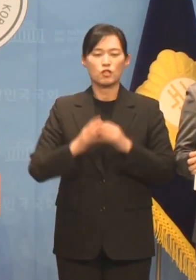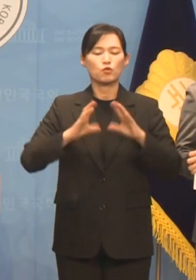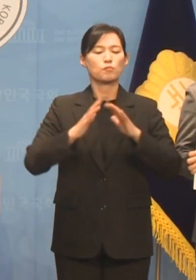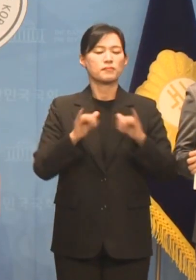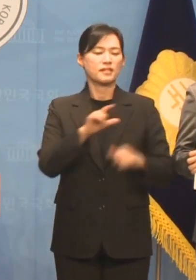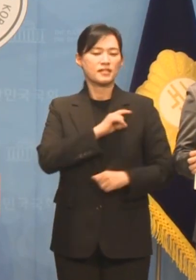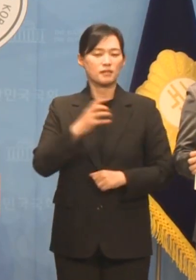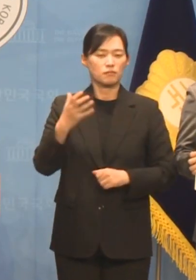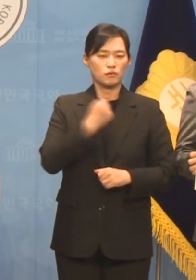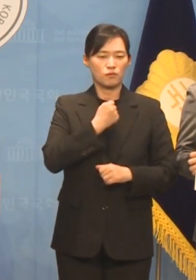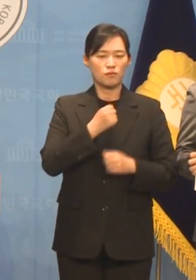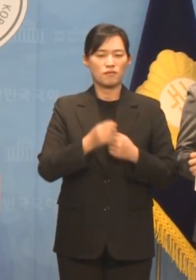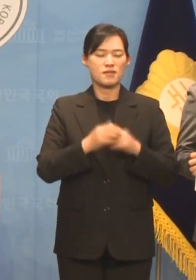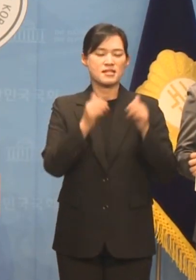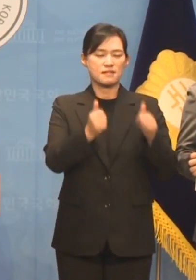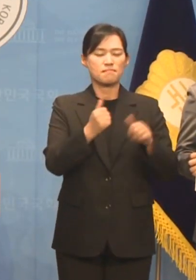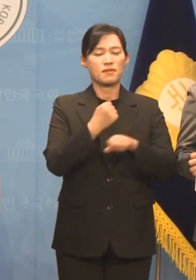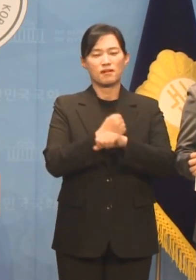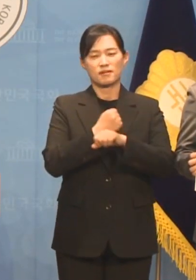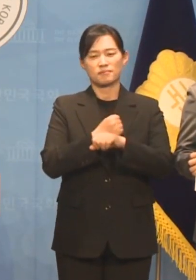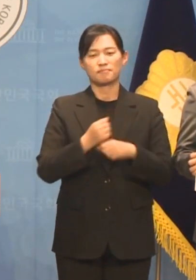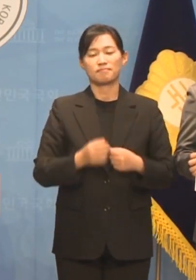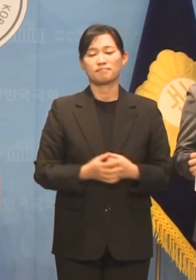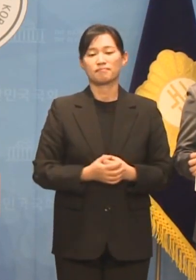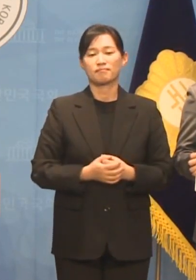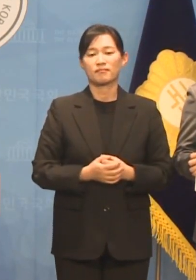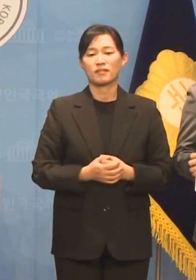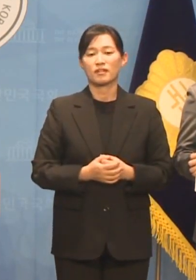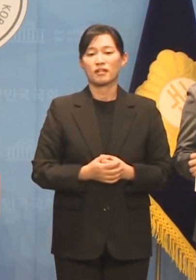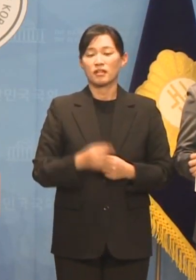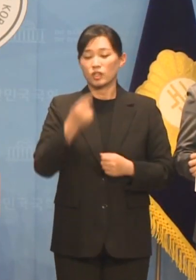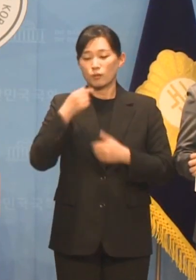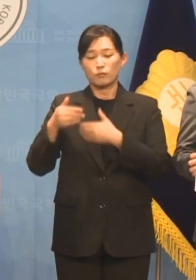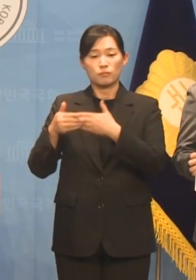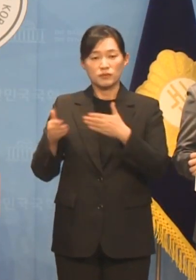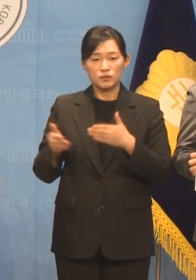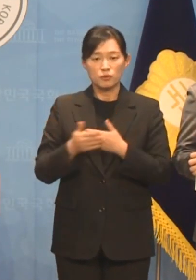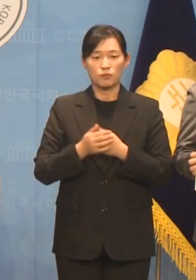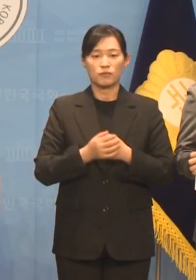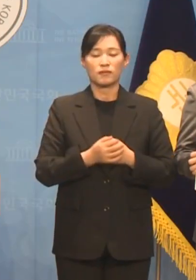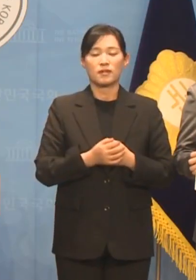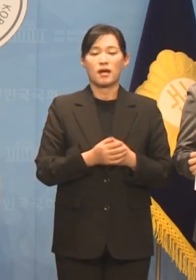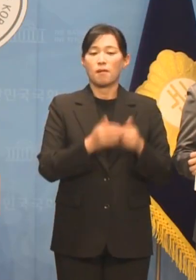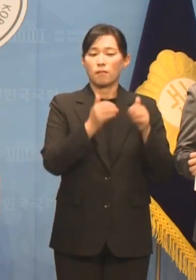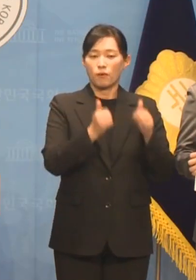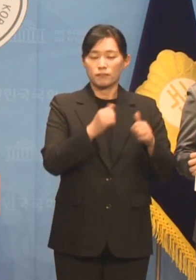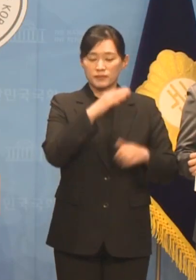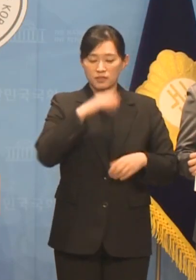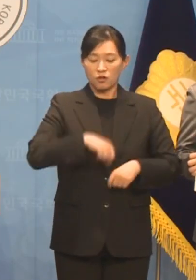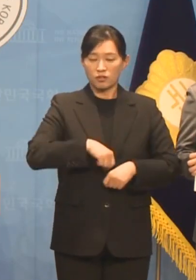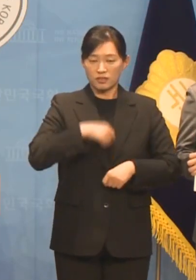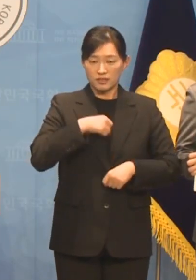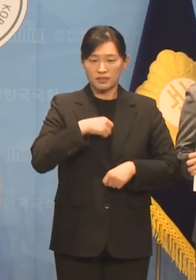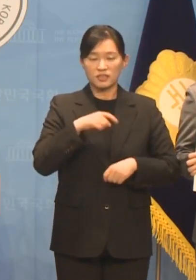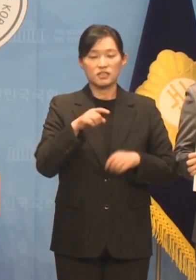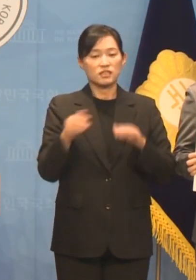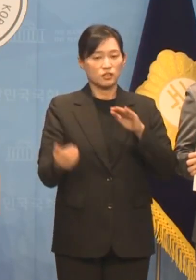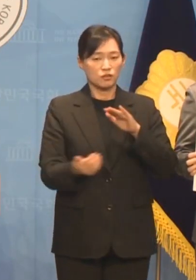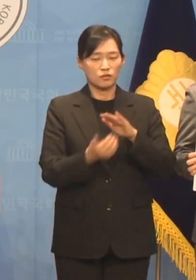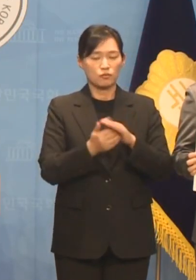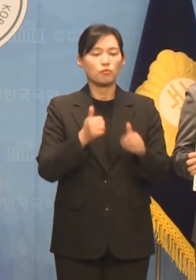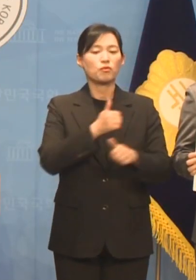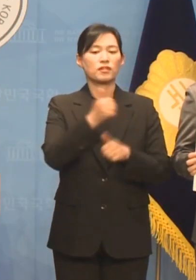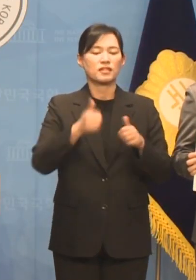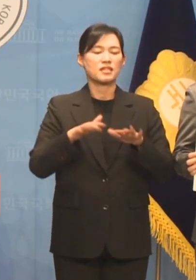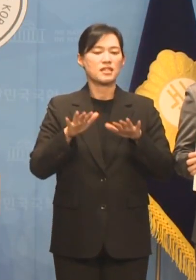국민의 이름으로 단호히 심판할 것이다. 아울러 더불어민주당 사법정의 실현 및 검찰 독재 대책위원회는 이번